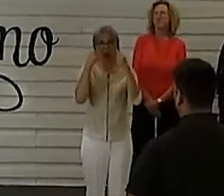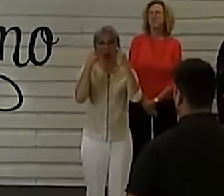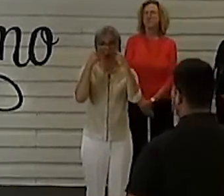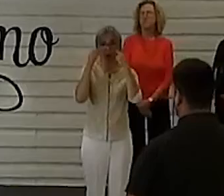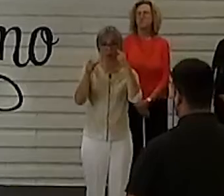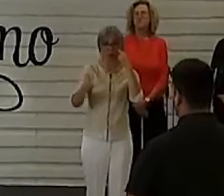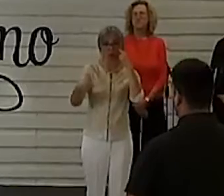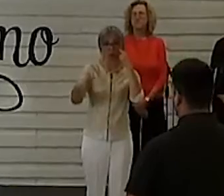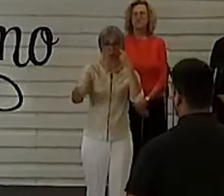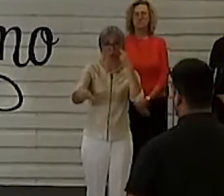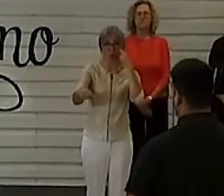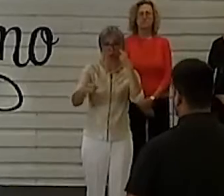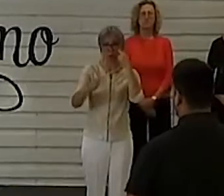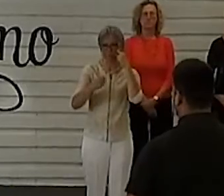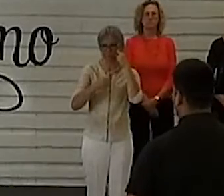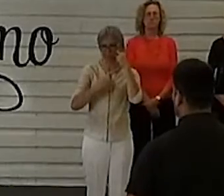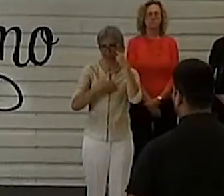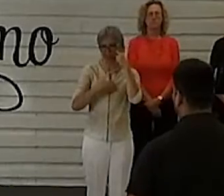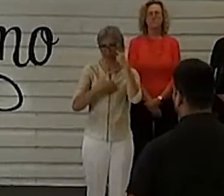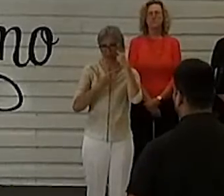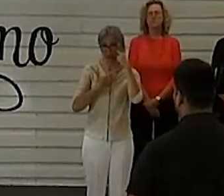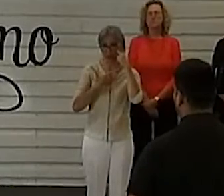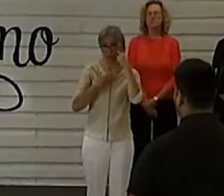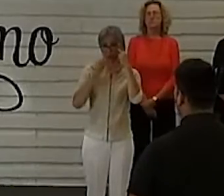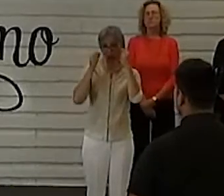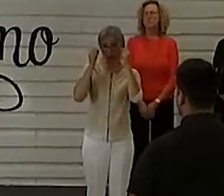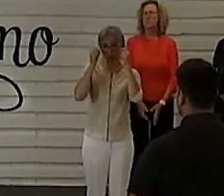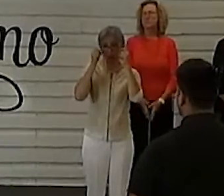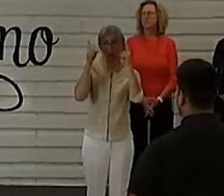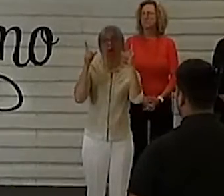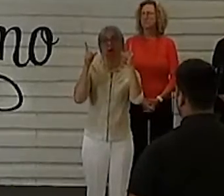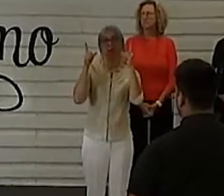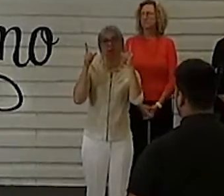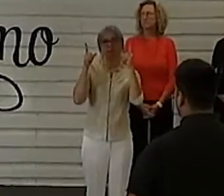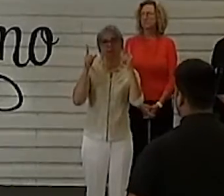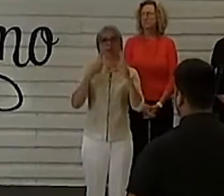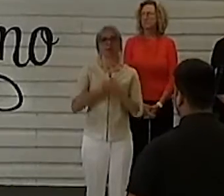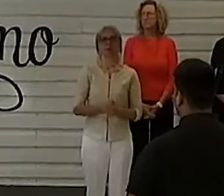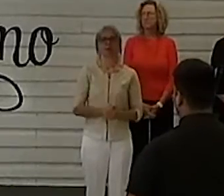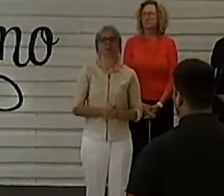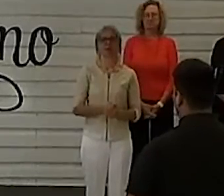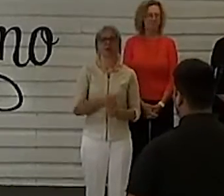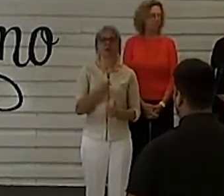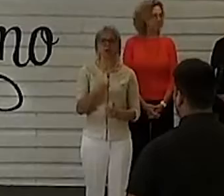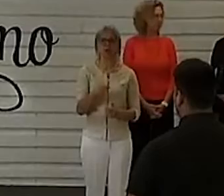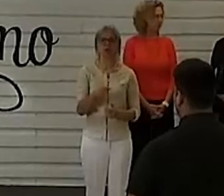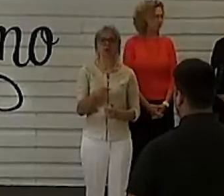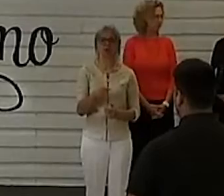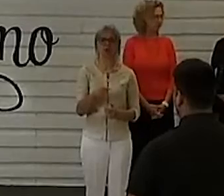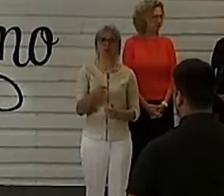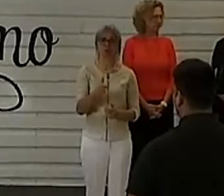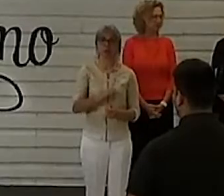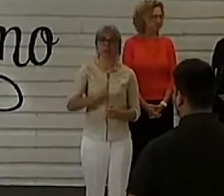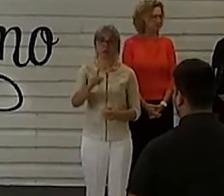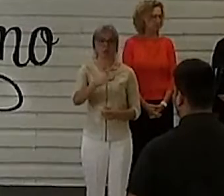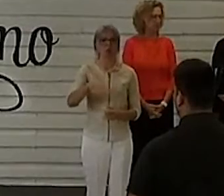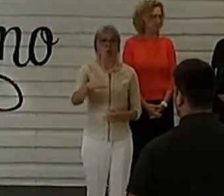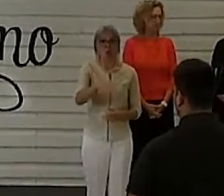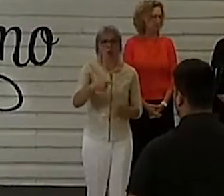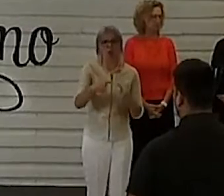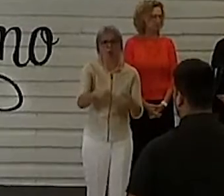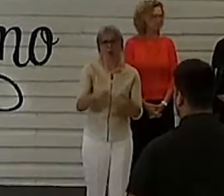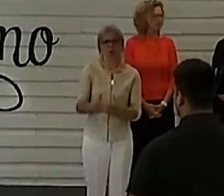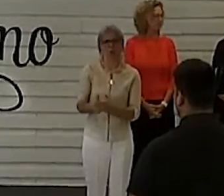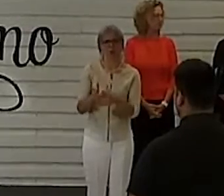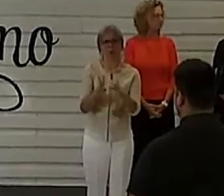Il Signore ti ha messo in quel posto dove sei e magari stai portando pazienza per alcune cose. Sappi perché Dio ti